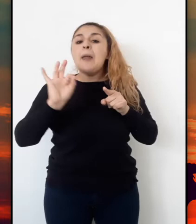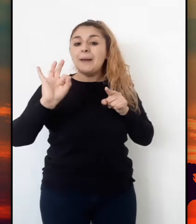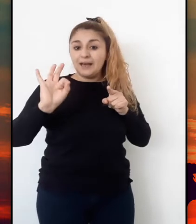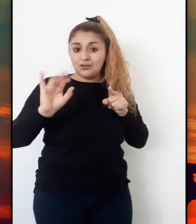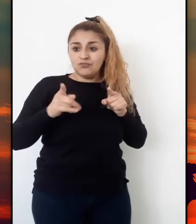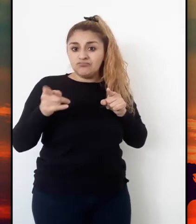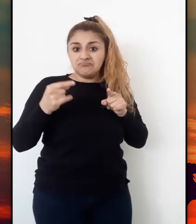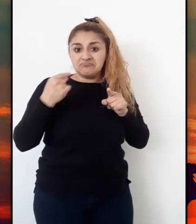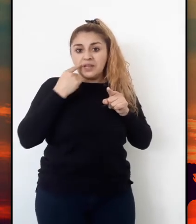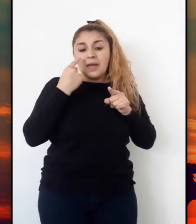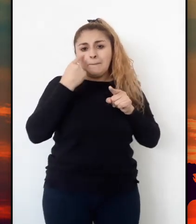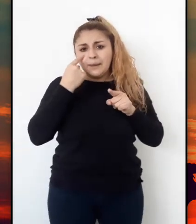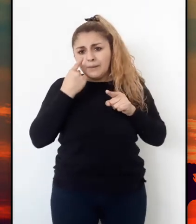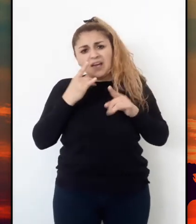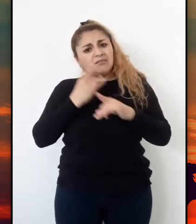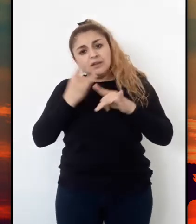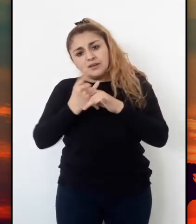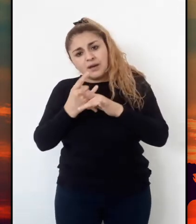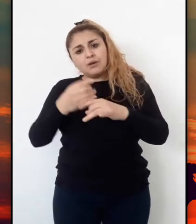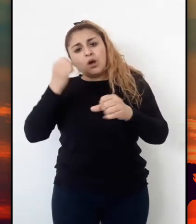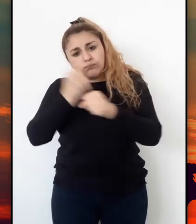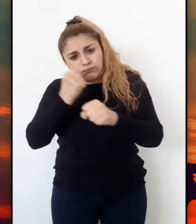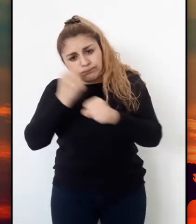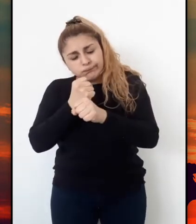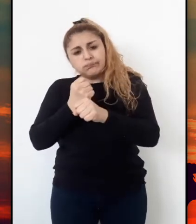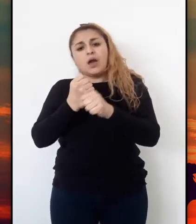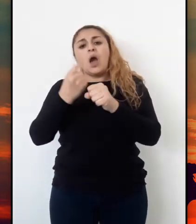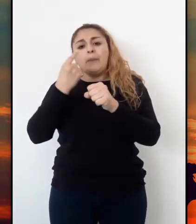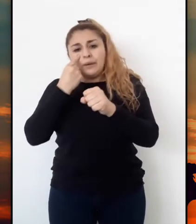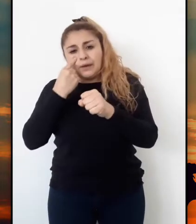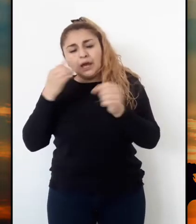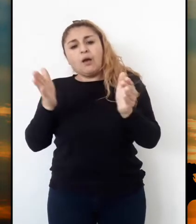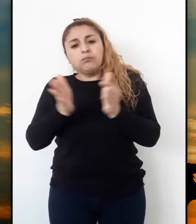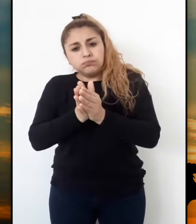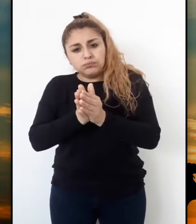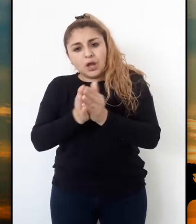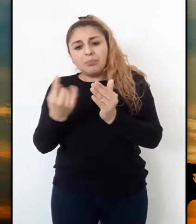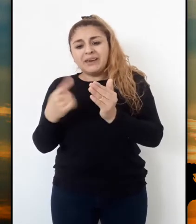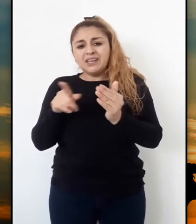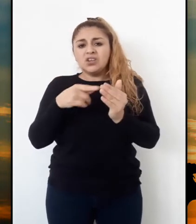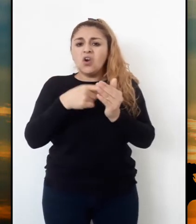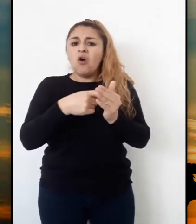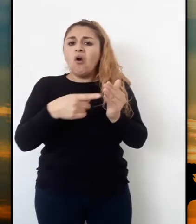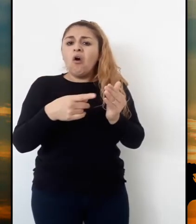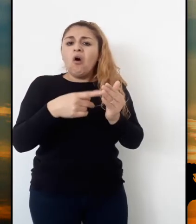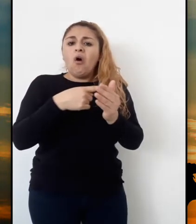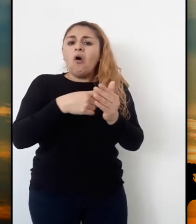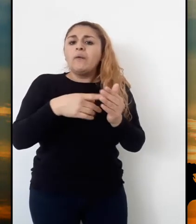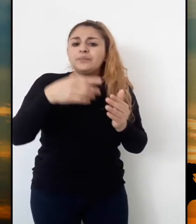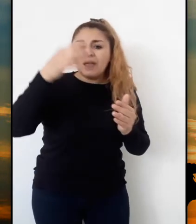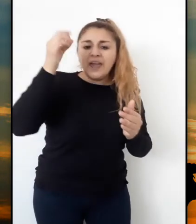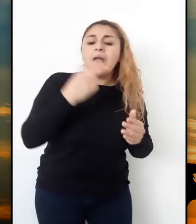con él. Et que personne ne peut mettre fin à l'œuvre de Dieu qui voulait accomplir dans la vie de Joseph.